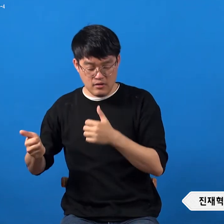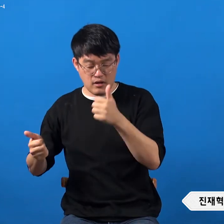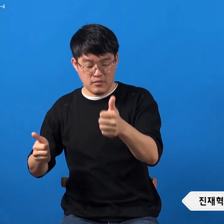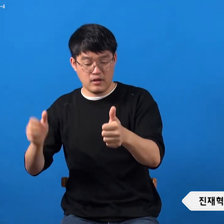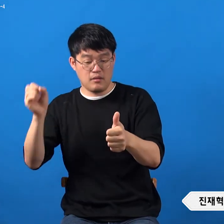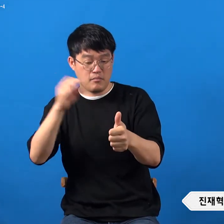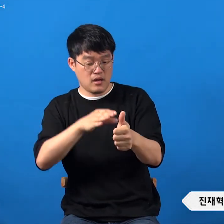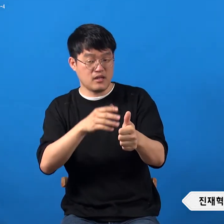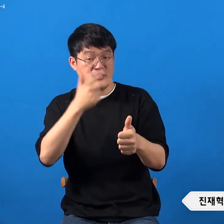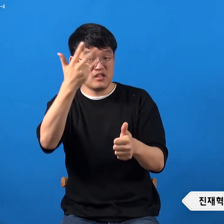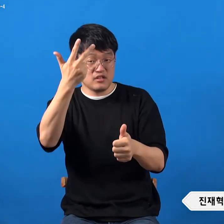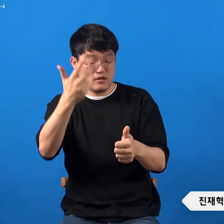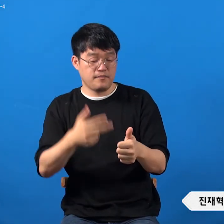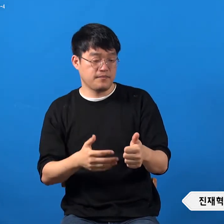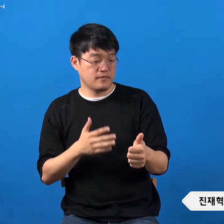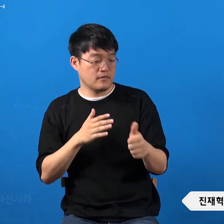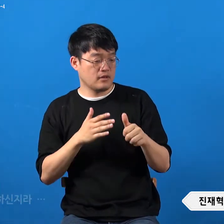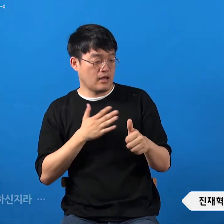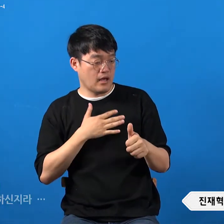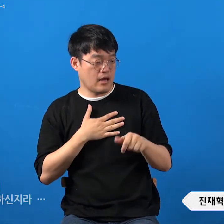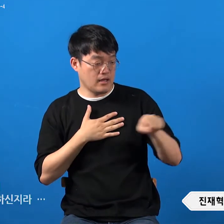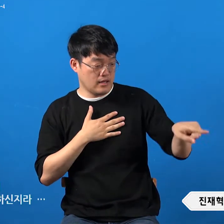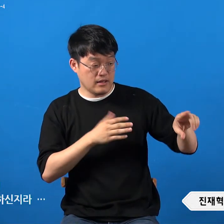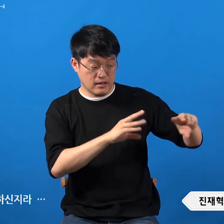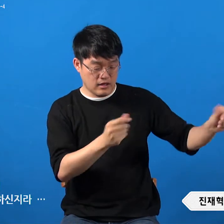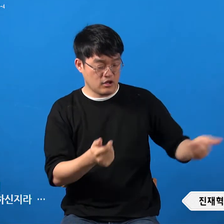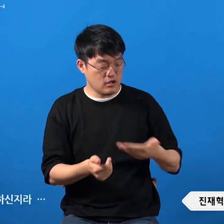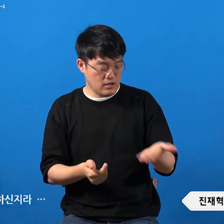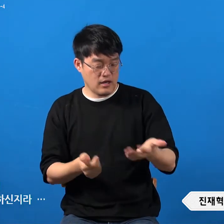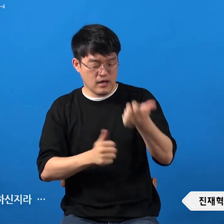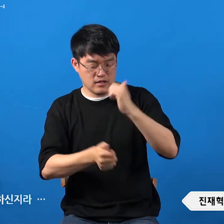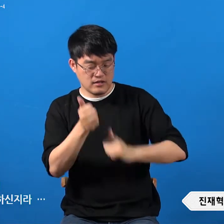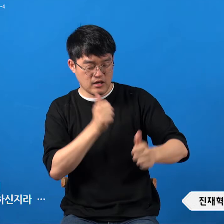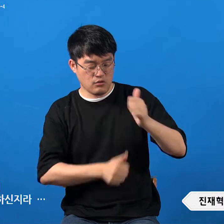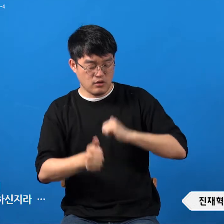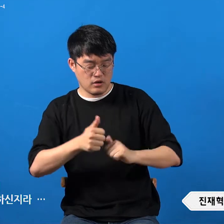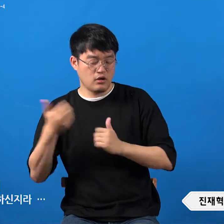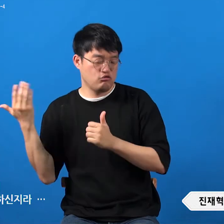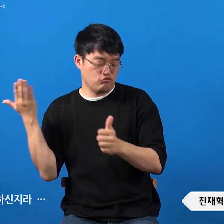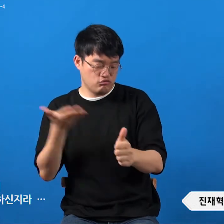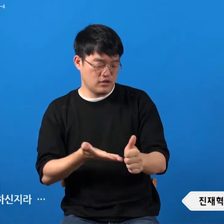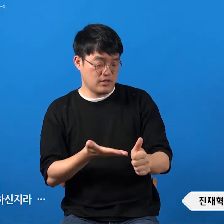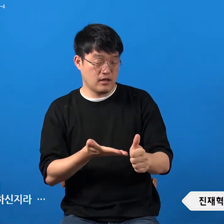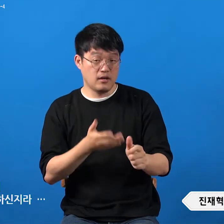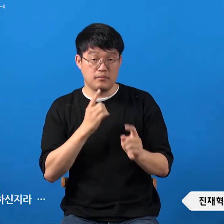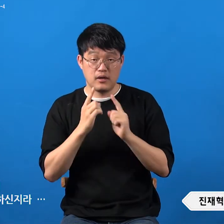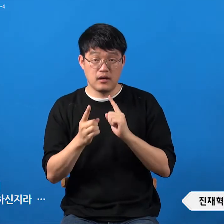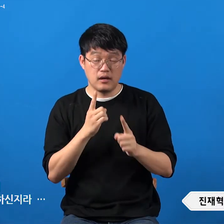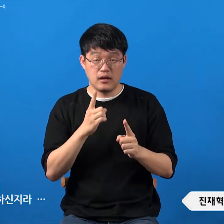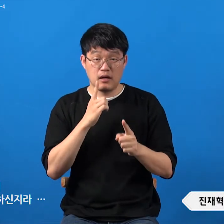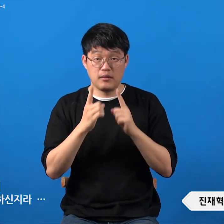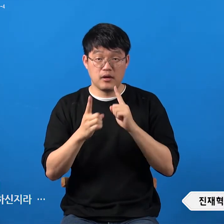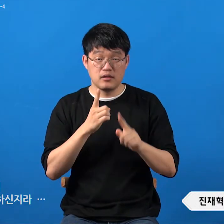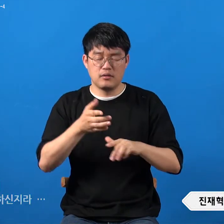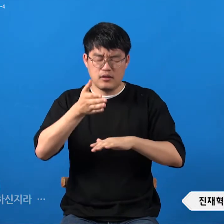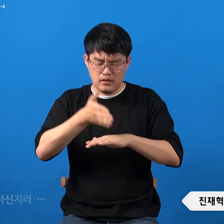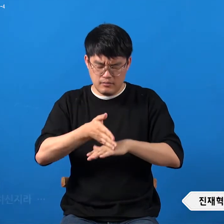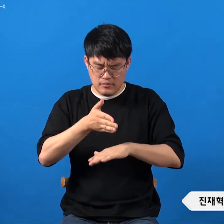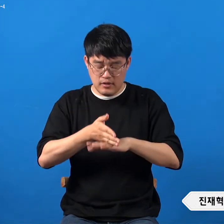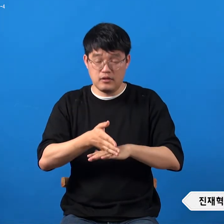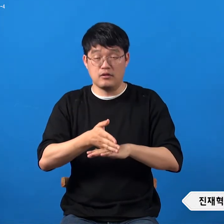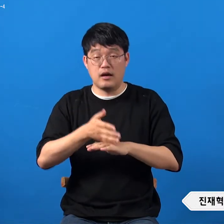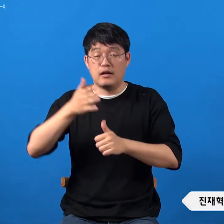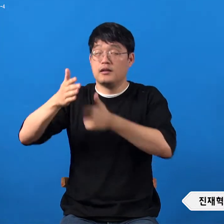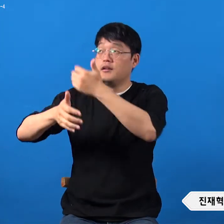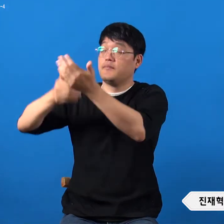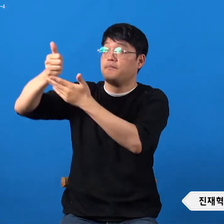아브라함을 향해서 7절 말씀하십니다. 내가 이 땅을 내 자손에게 주리라 하신지라. 그